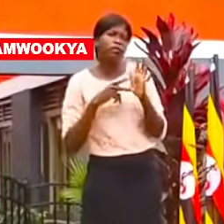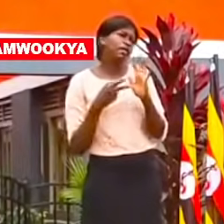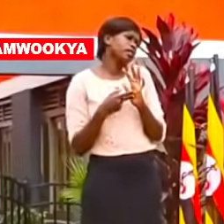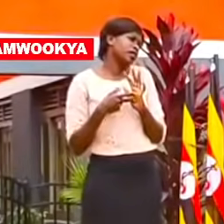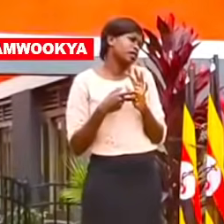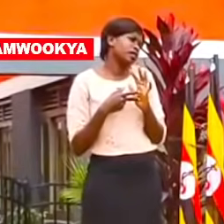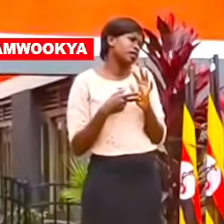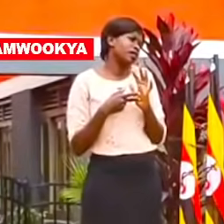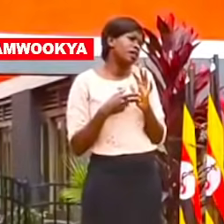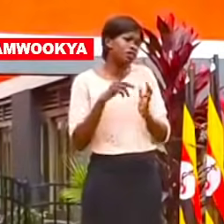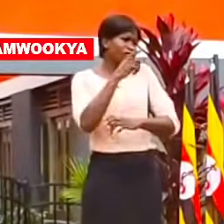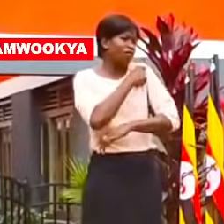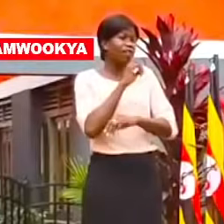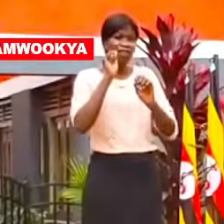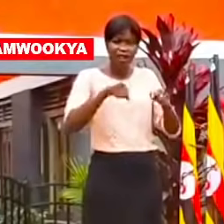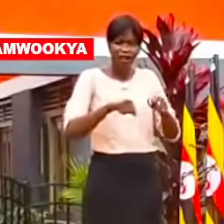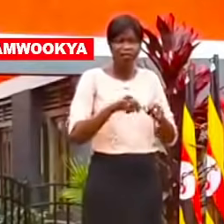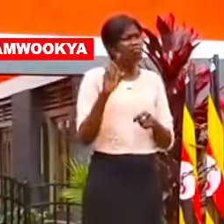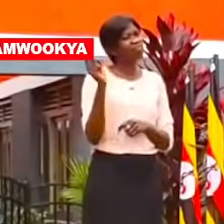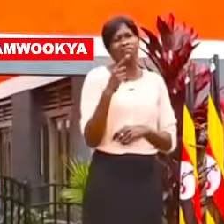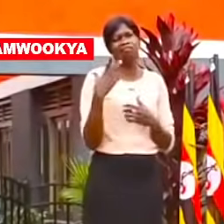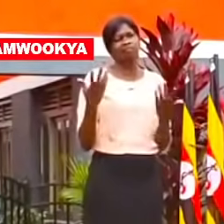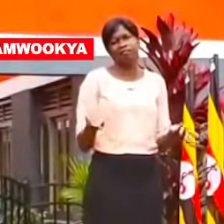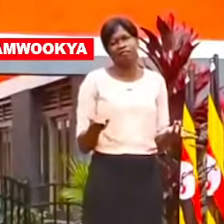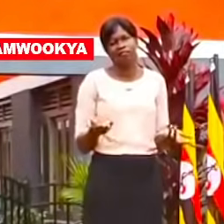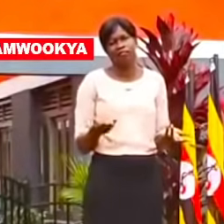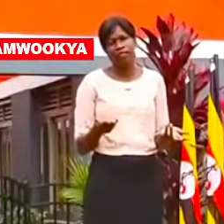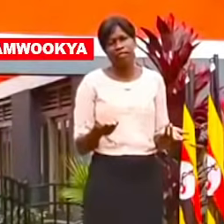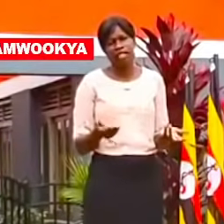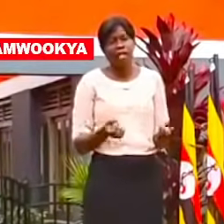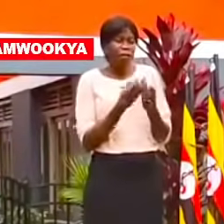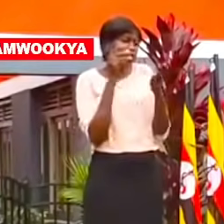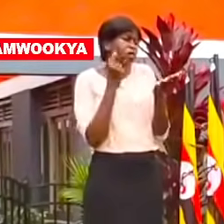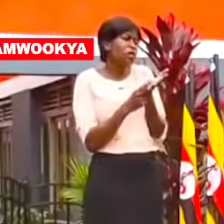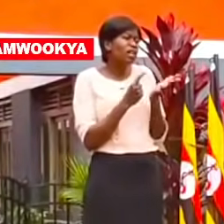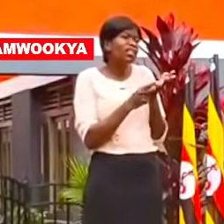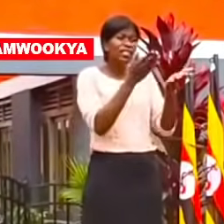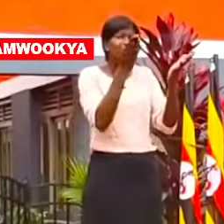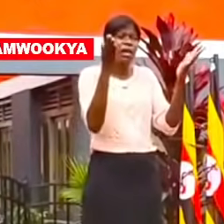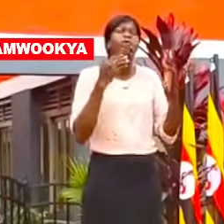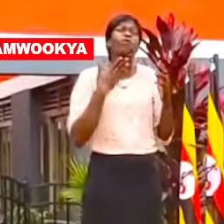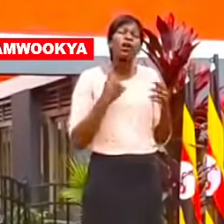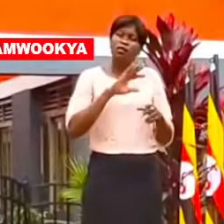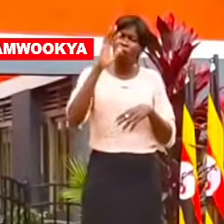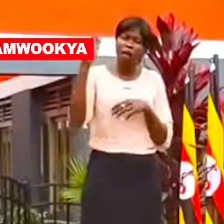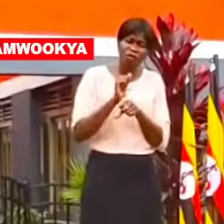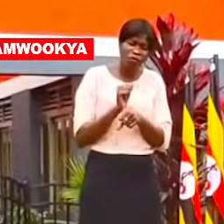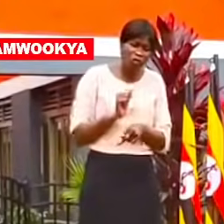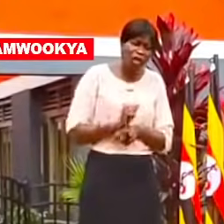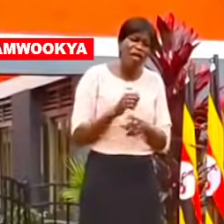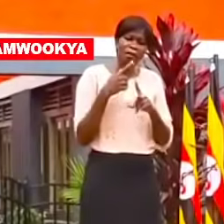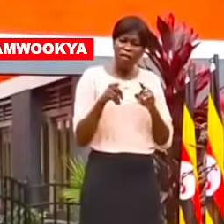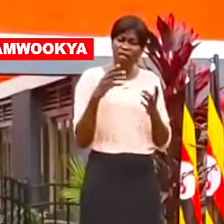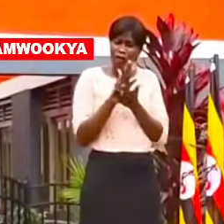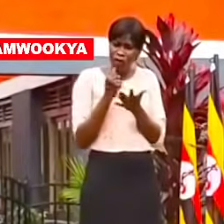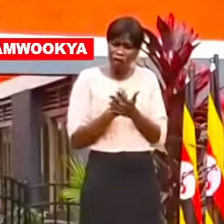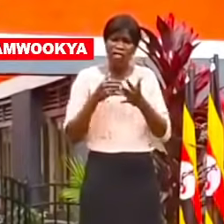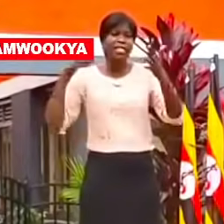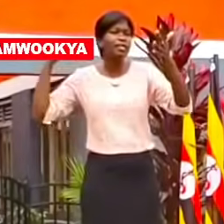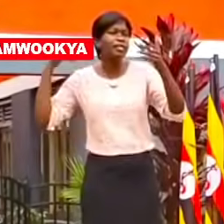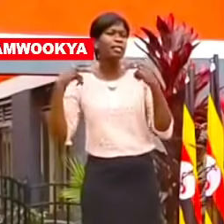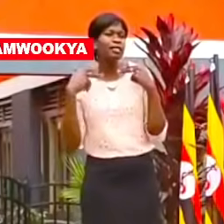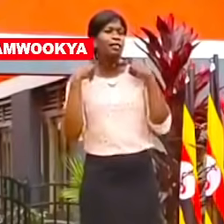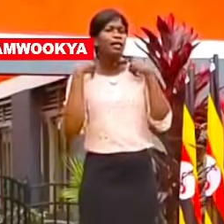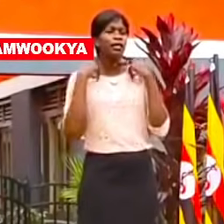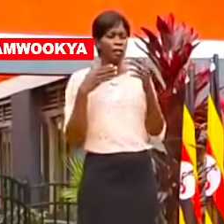abalala bonna tebannagemebwa si nti tebaagala, baagala munnange. Bannayuganda baagala baddeyo ku mirimu gyabwe naki naye tewali ddagala. So ffe tugamba nti Oweekitiibwa